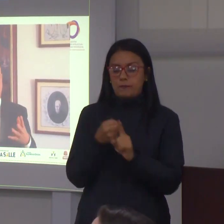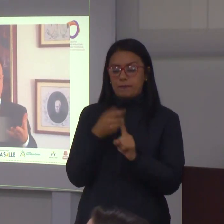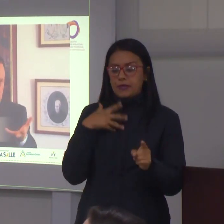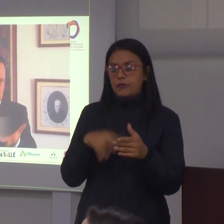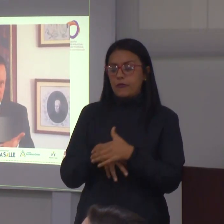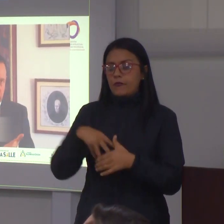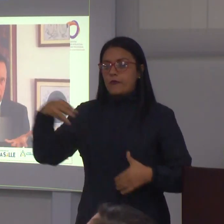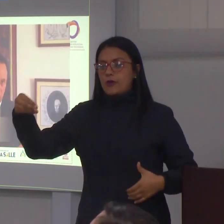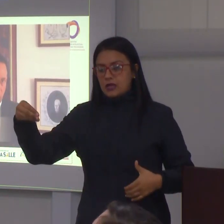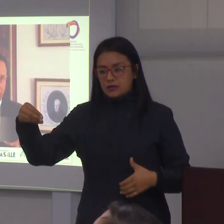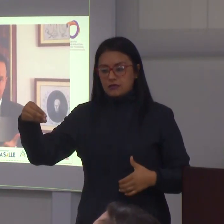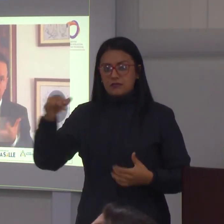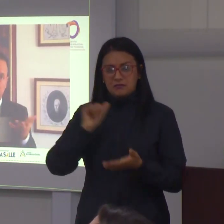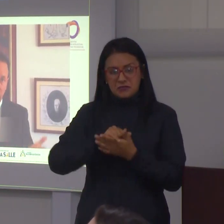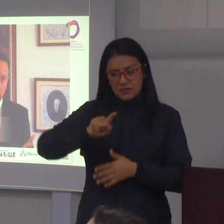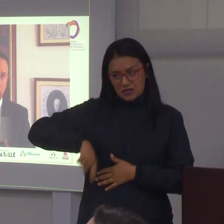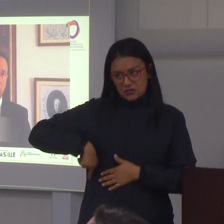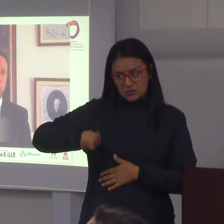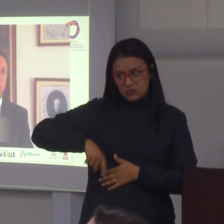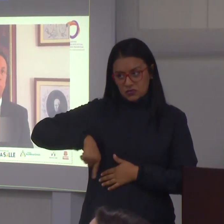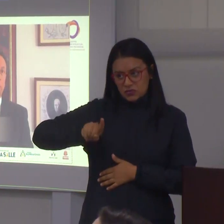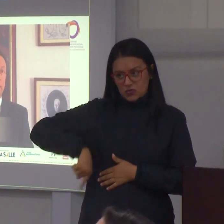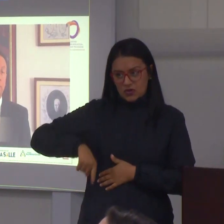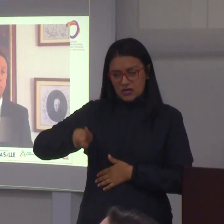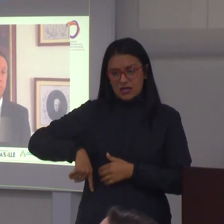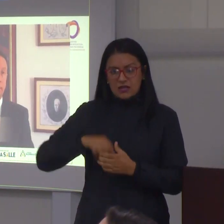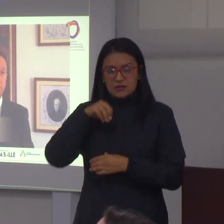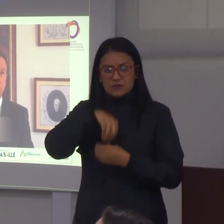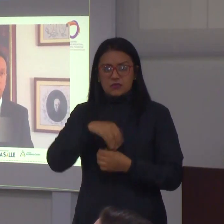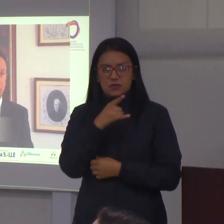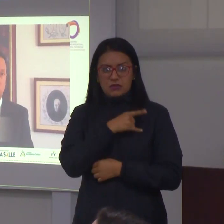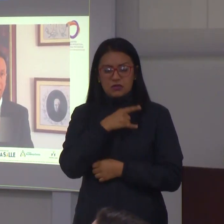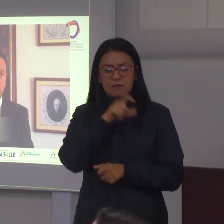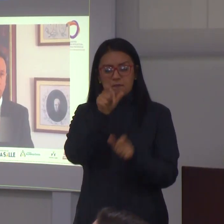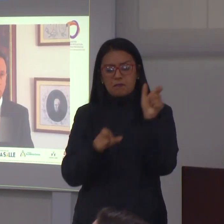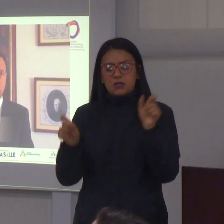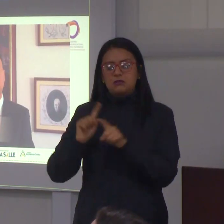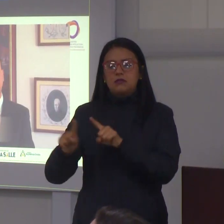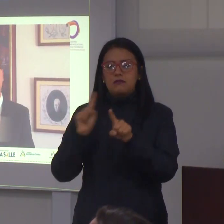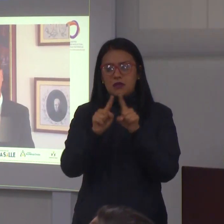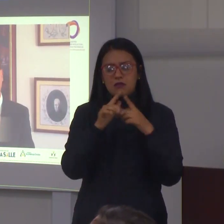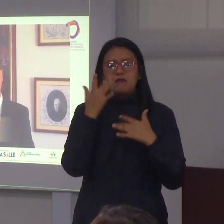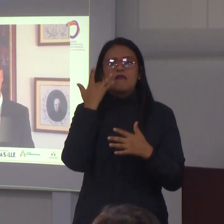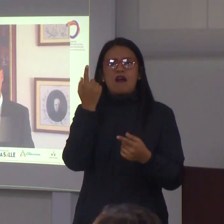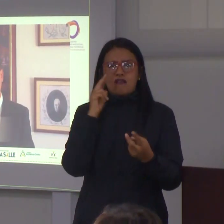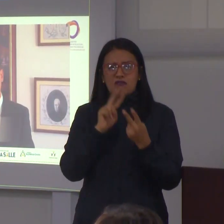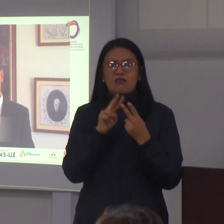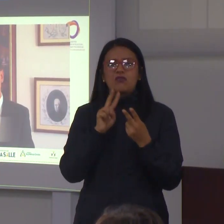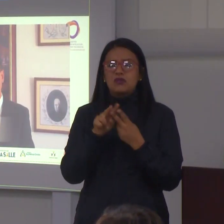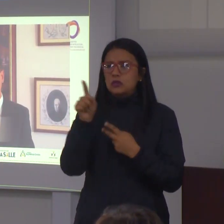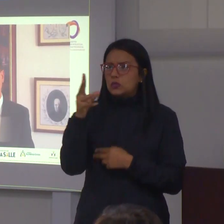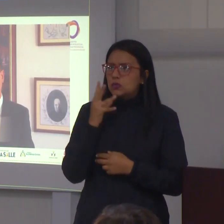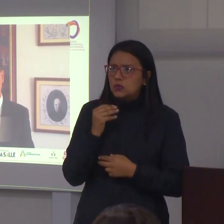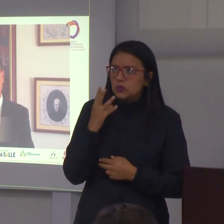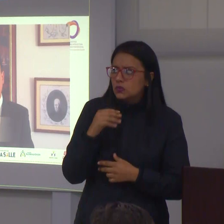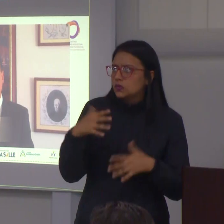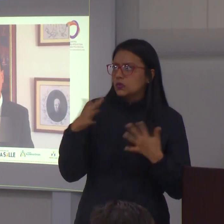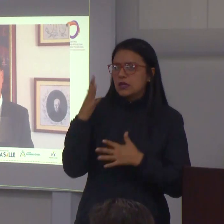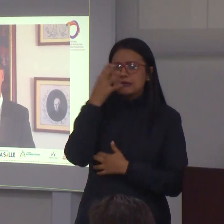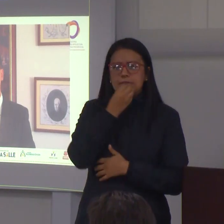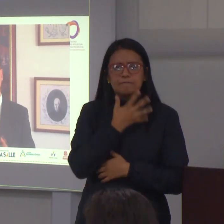de nuestra escuela y fuera de nuestra universidad, con diferentes personas que lo han conocido y que consideran que es una experiencia